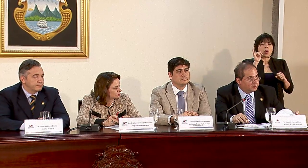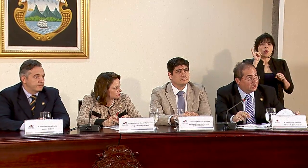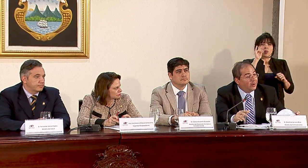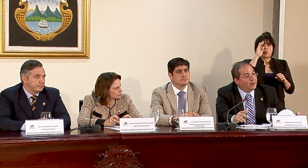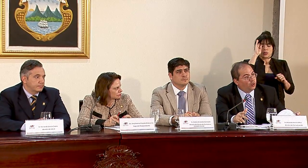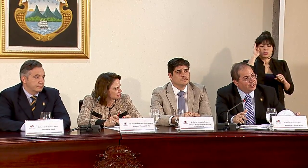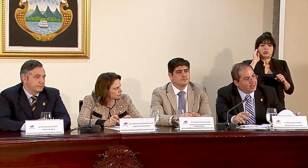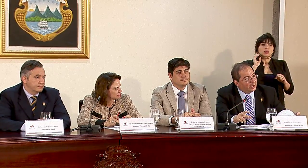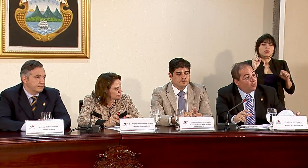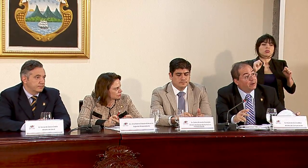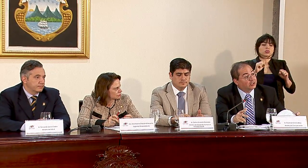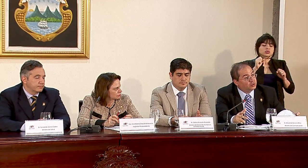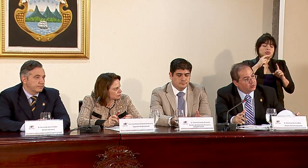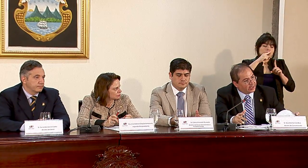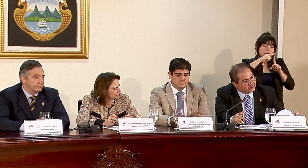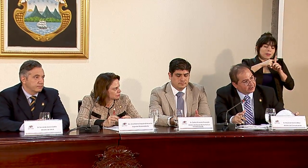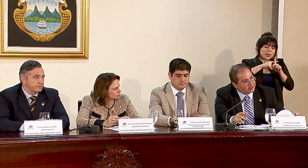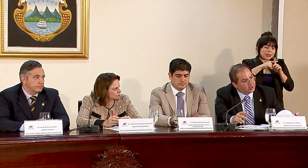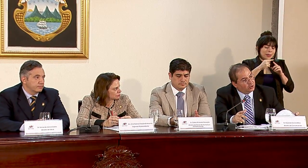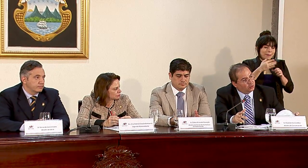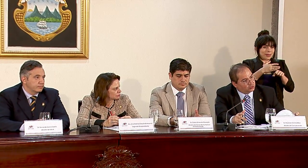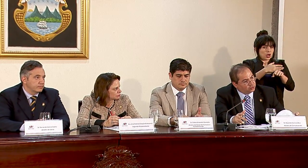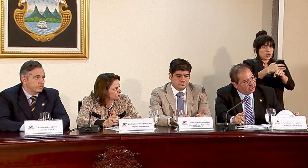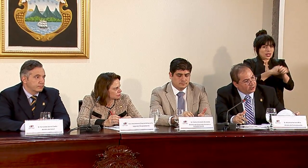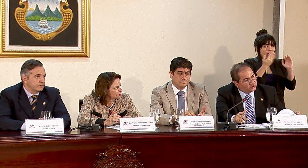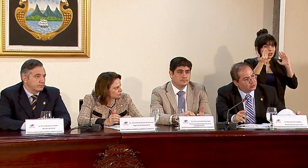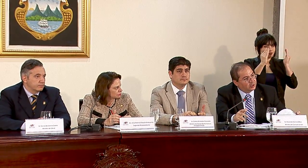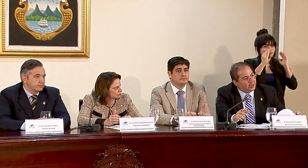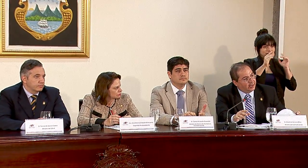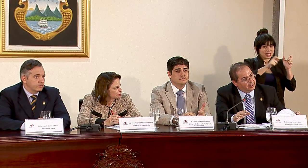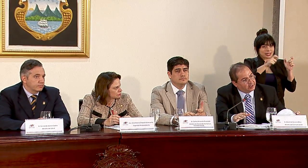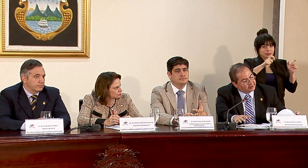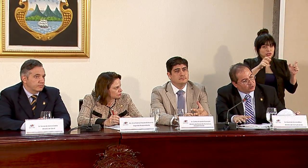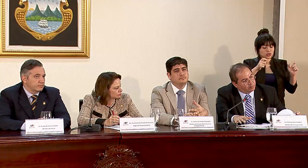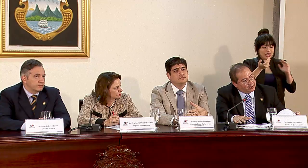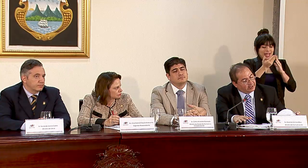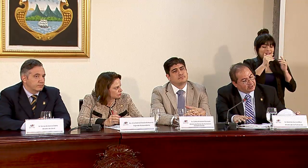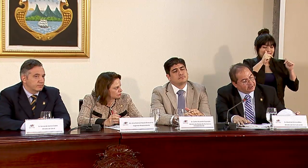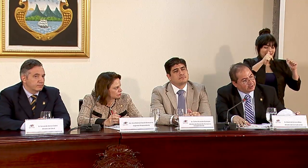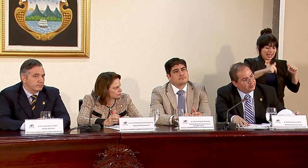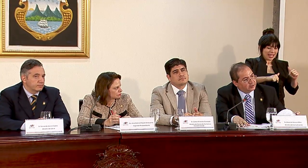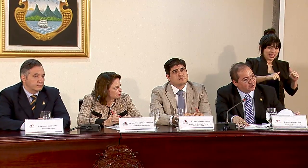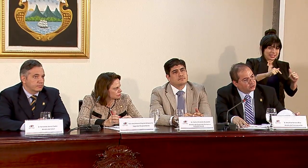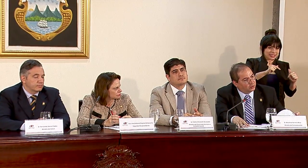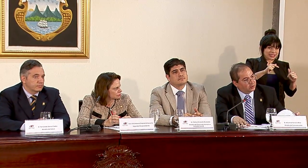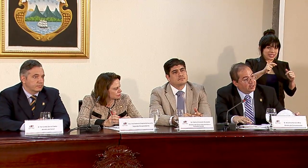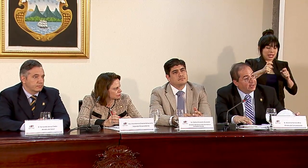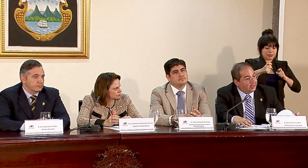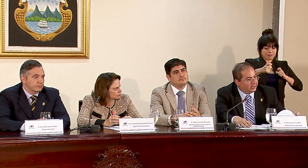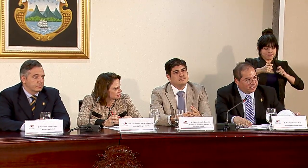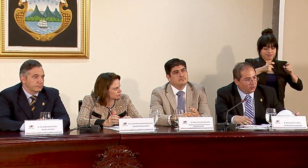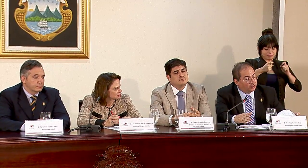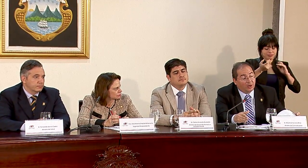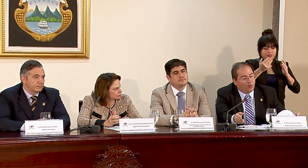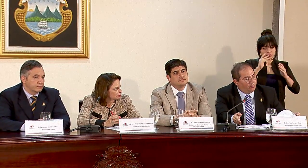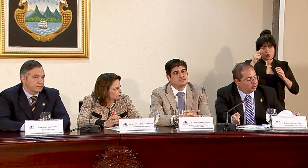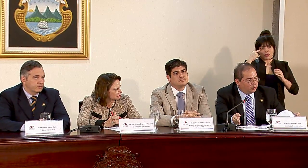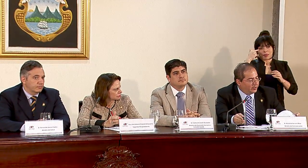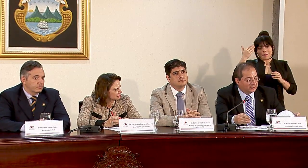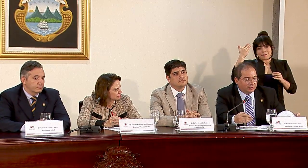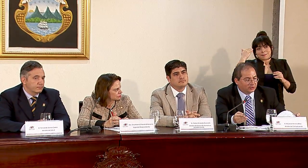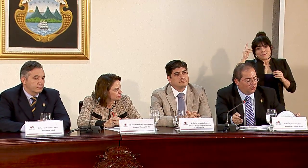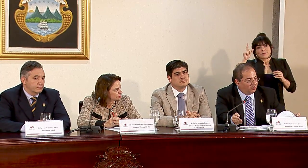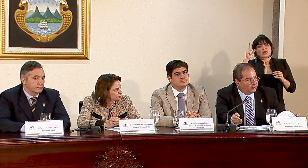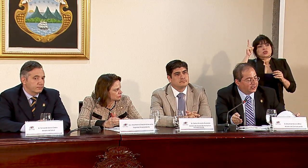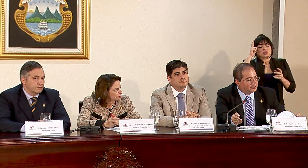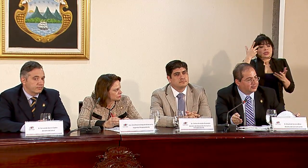leve mejoría en la comparación que hacen los ciudadanos entre esta administración y la anterior. Por